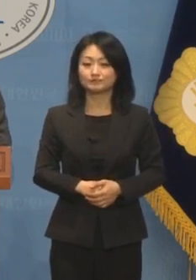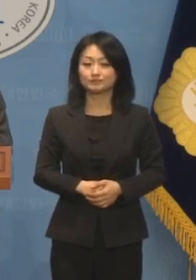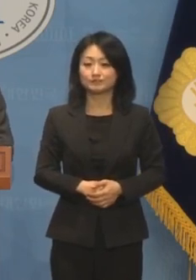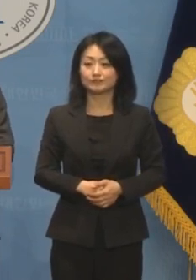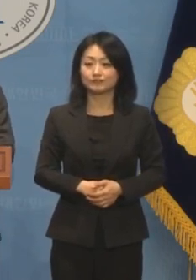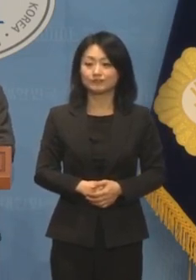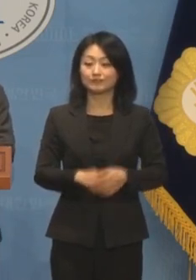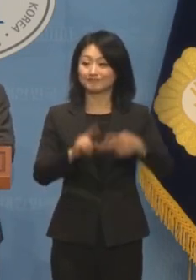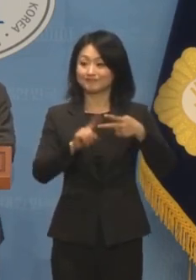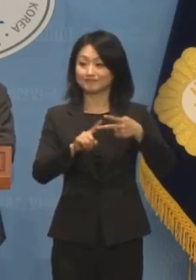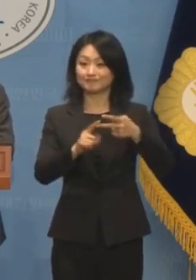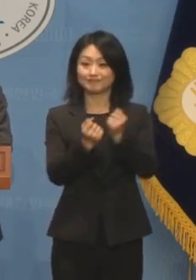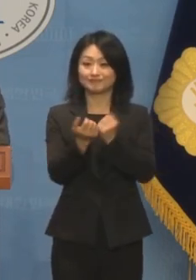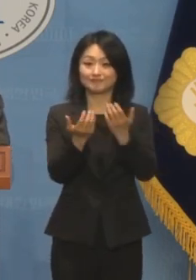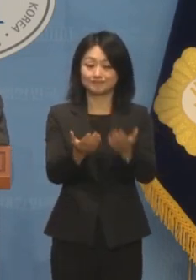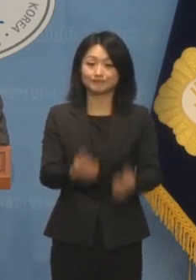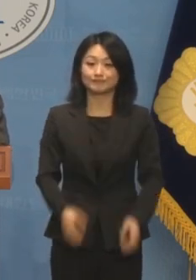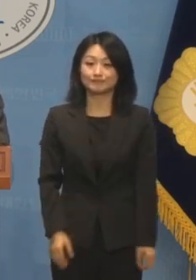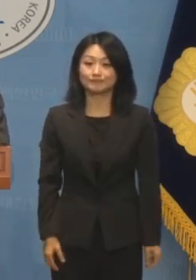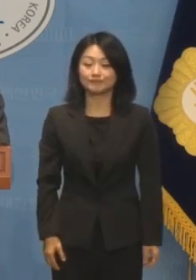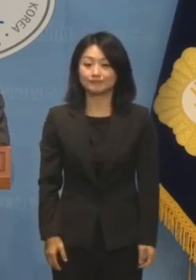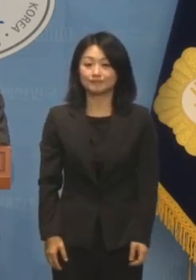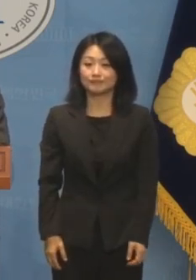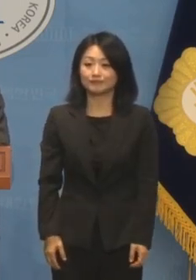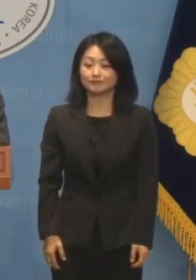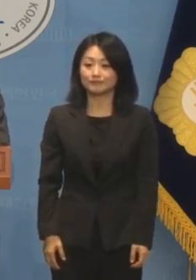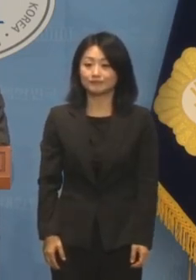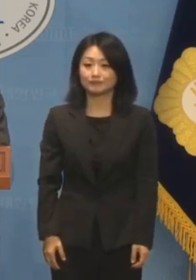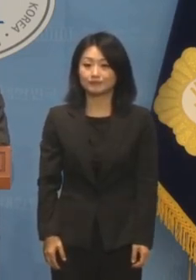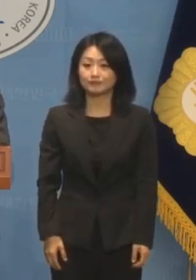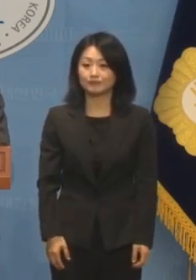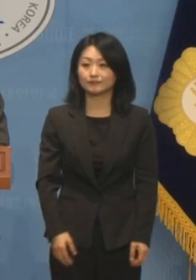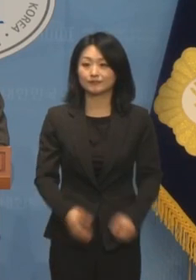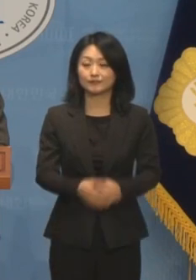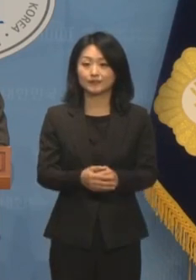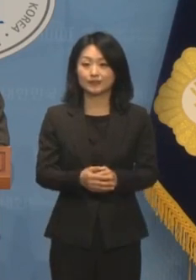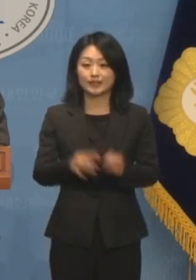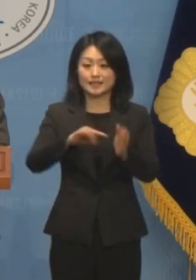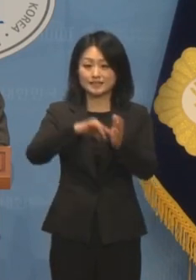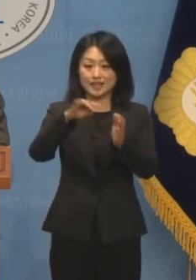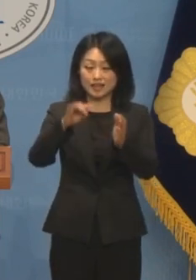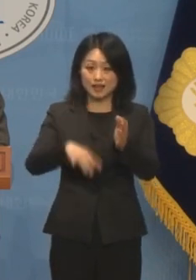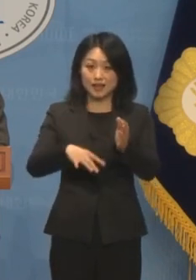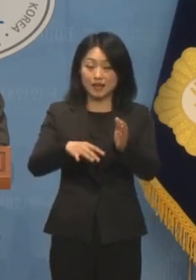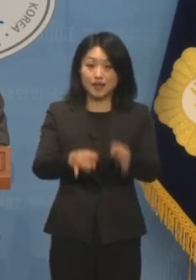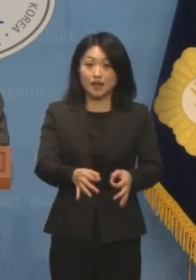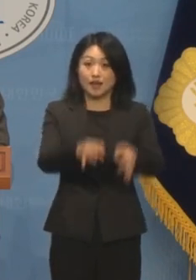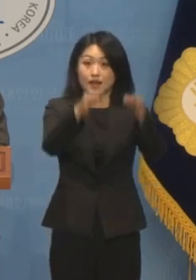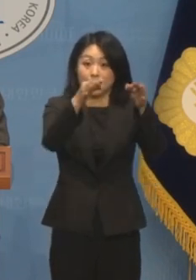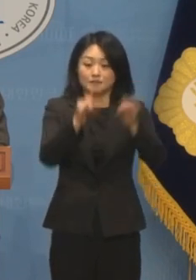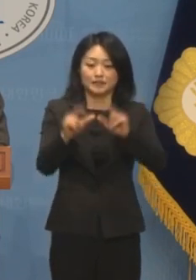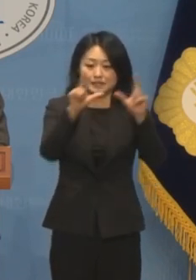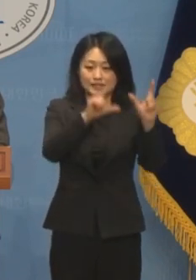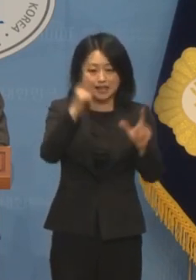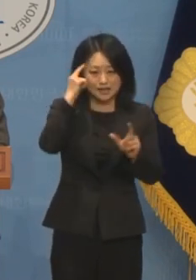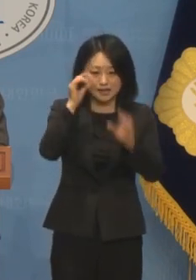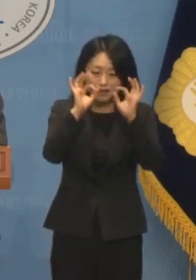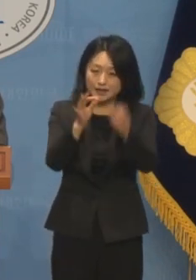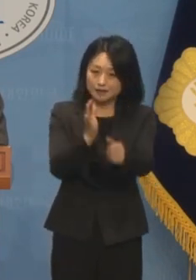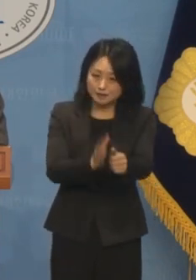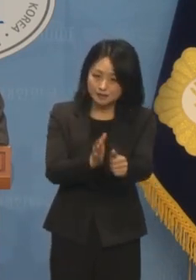네, 두 번째 브리핑입니다. 당근하다 세금 날벼락, 제발 민생 생각 좀